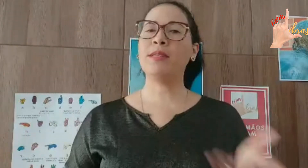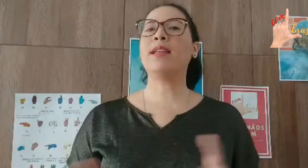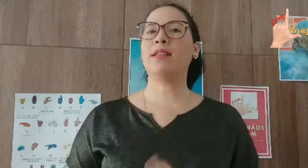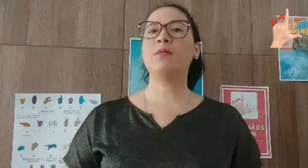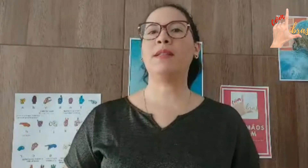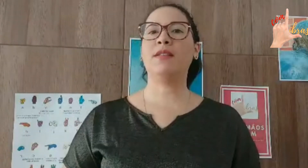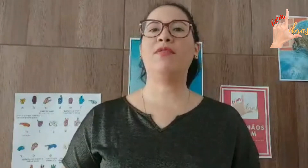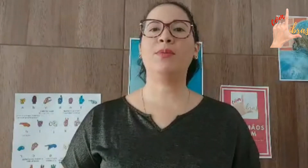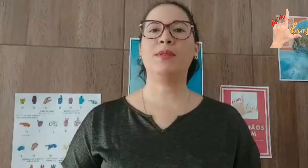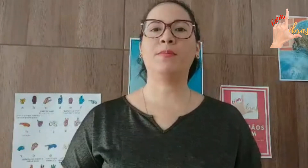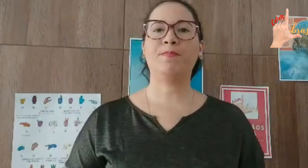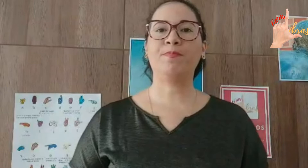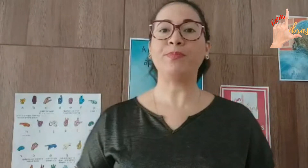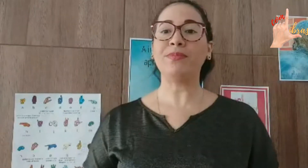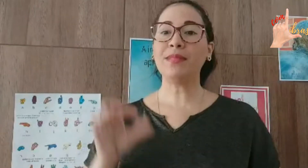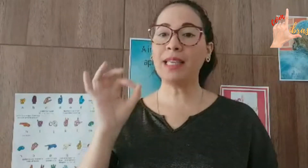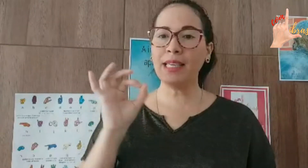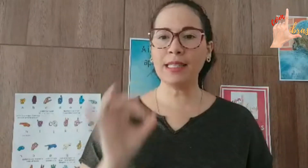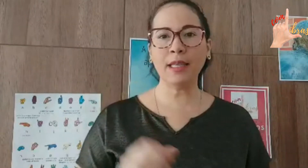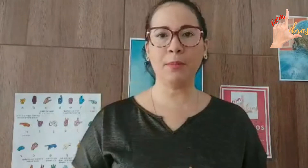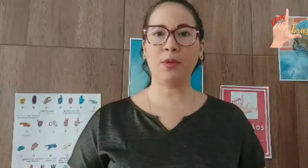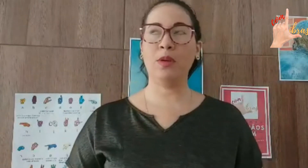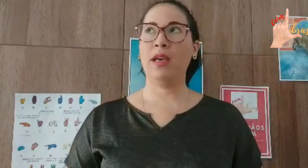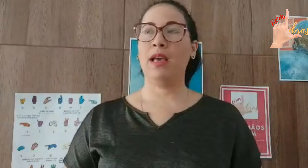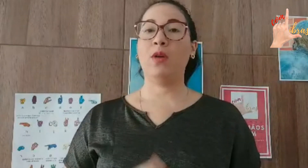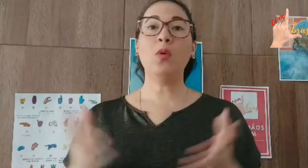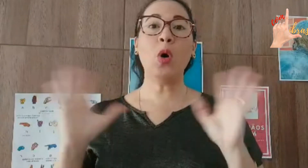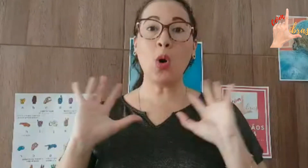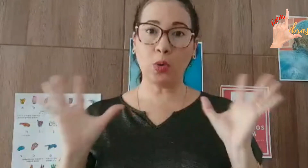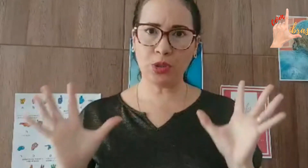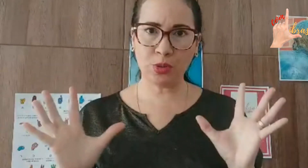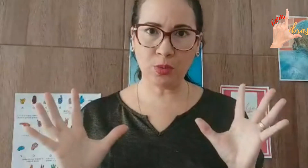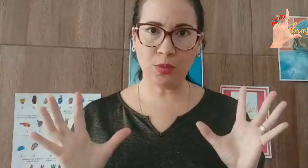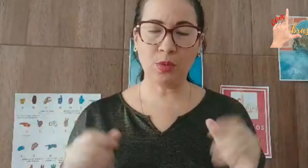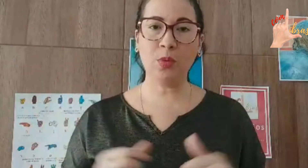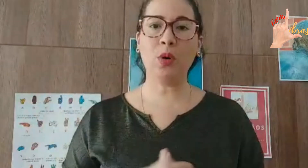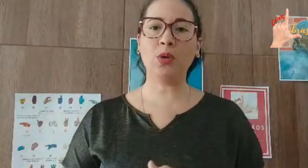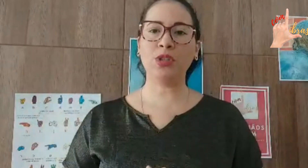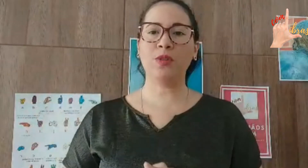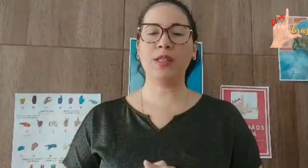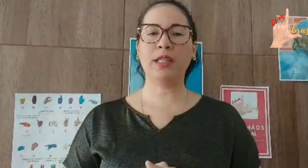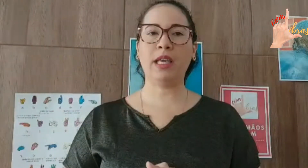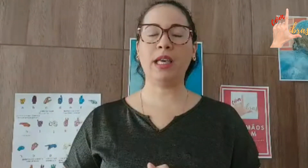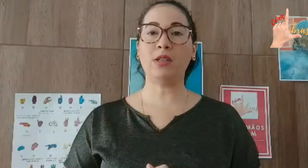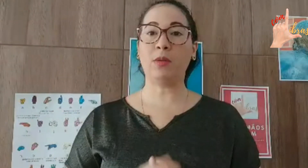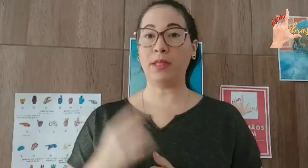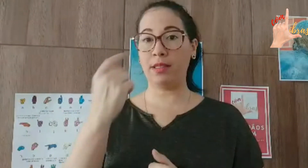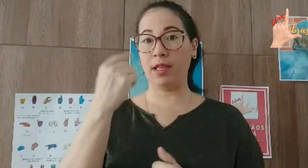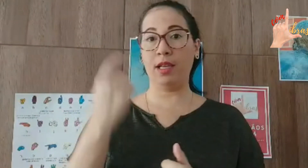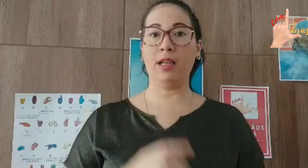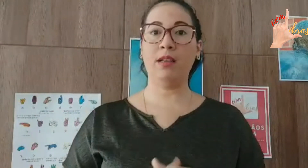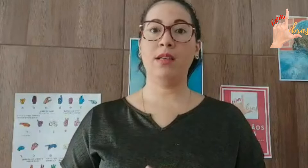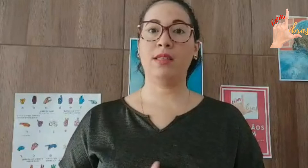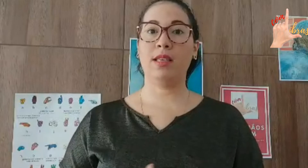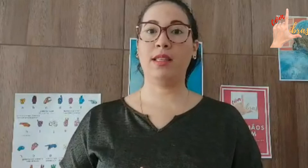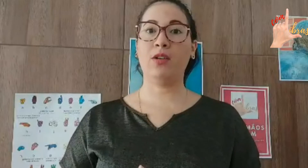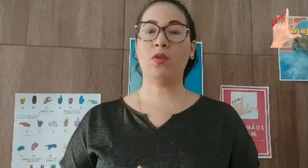sinais específicos. Exemplo, o rosto. O rosto você tem a sobrancelha, você tem